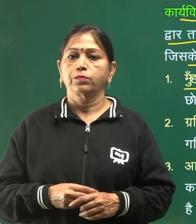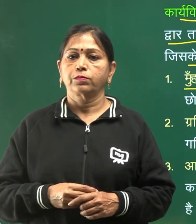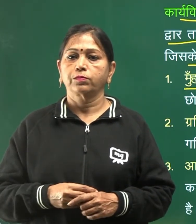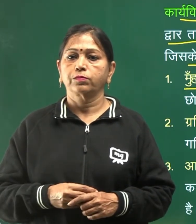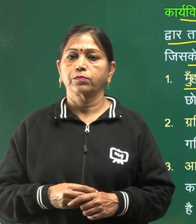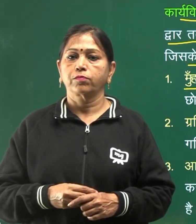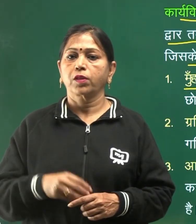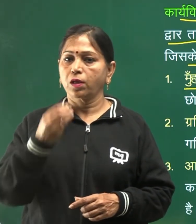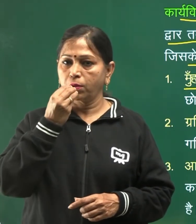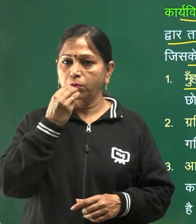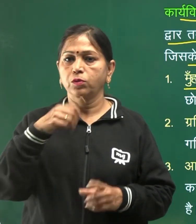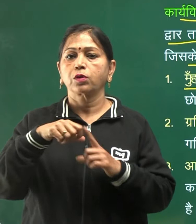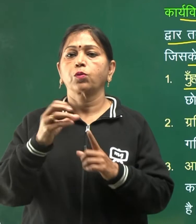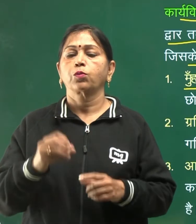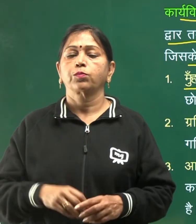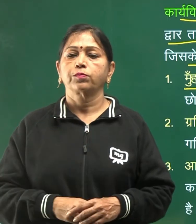भोजन को